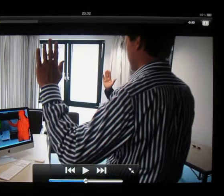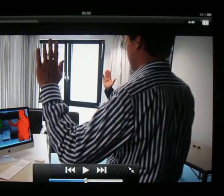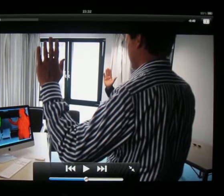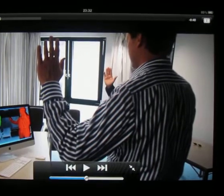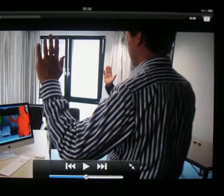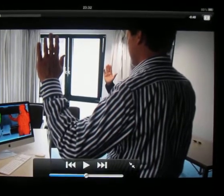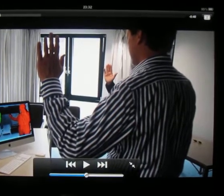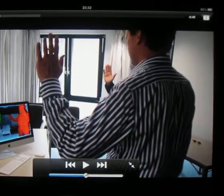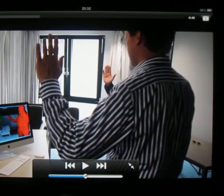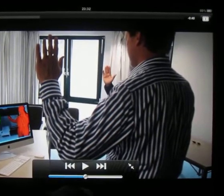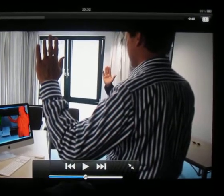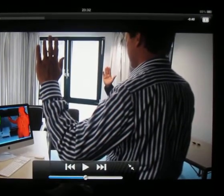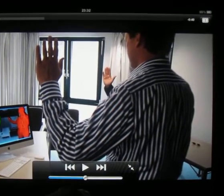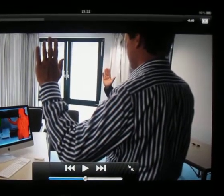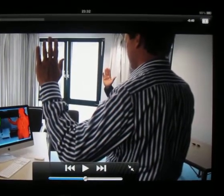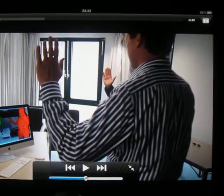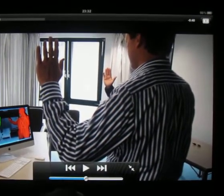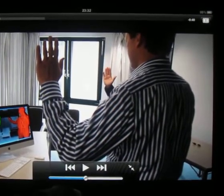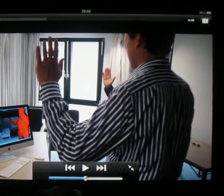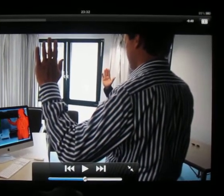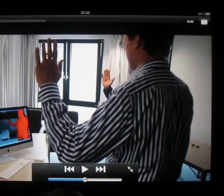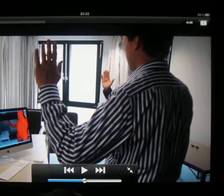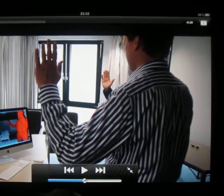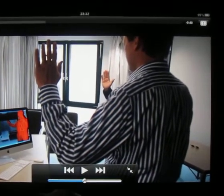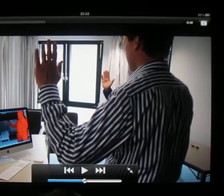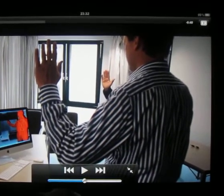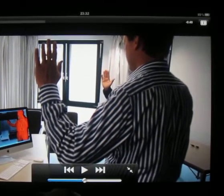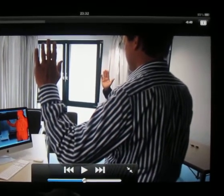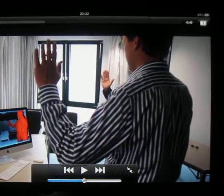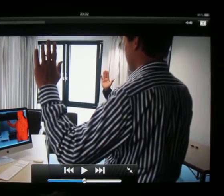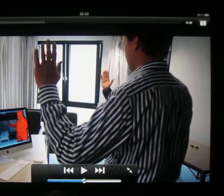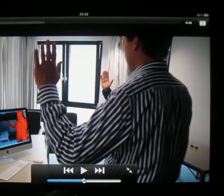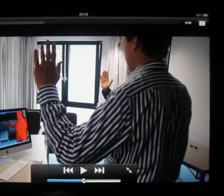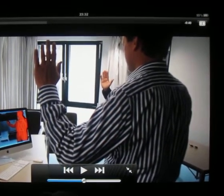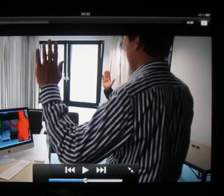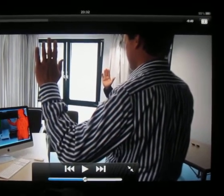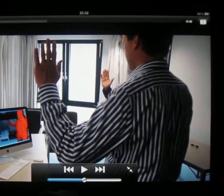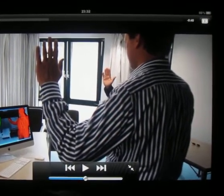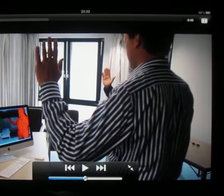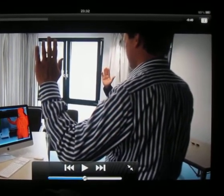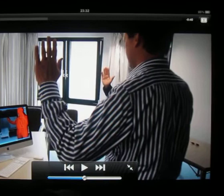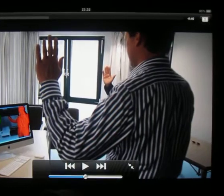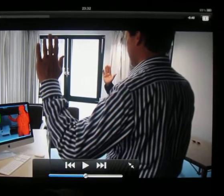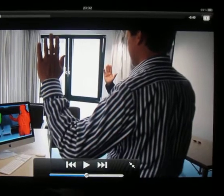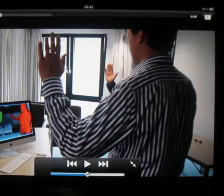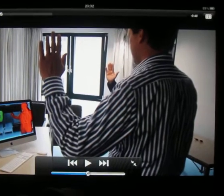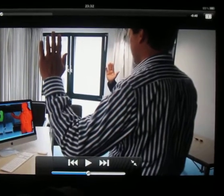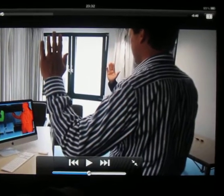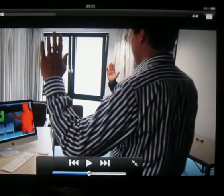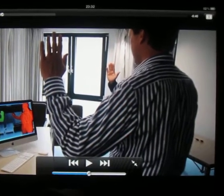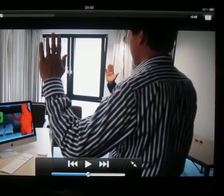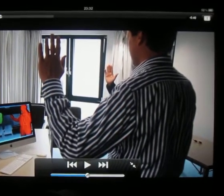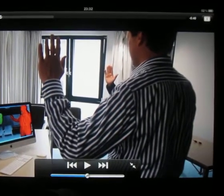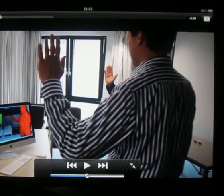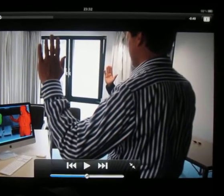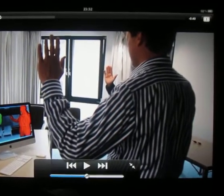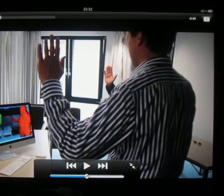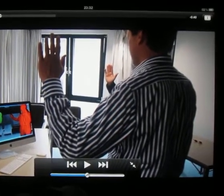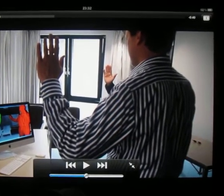aufgenommen. Und bei dem Thema bietet es sich natürlich an. Beim Thema Gebärdensprache will man eigentlich diese Sprache in Aktion sehen. Es